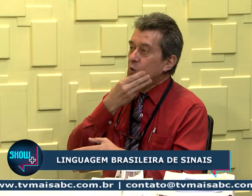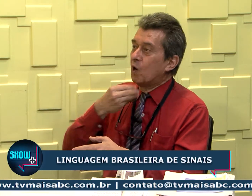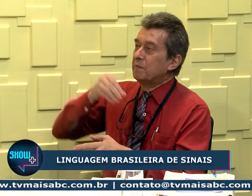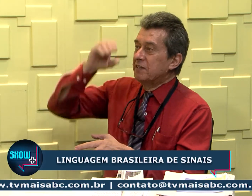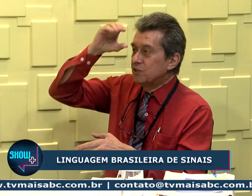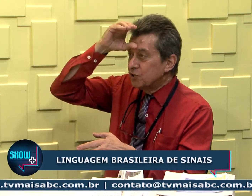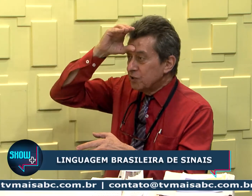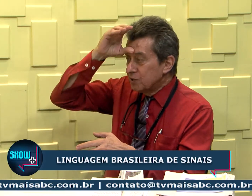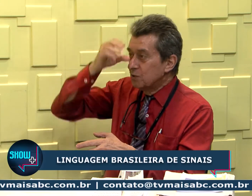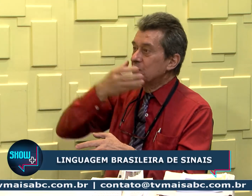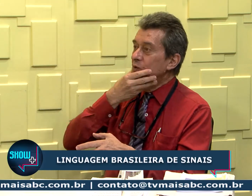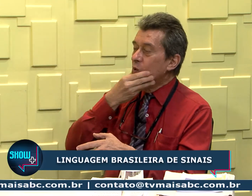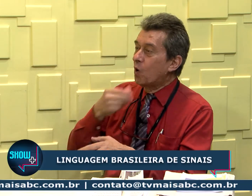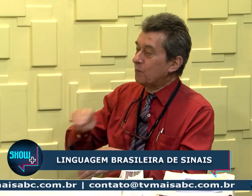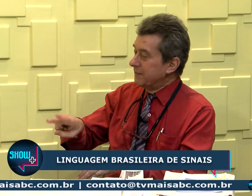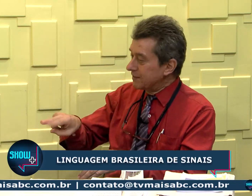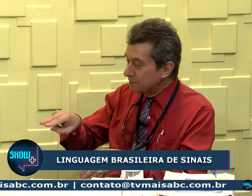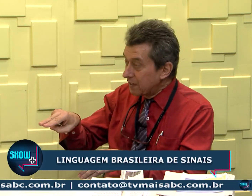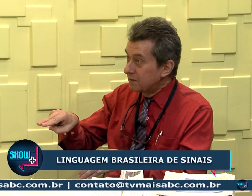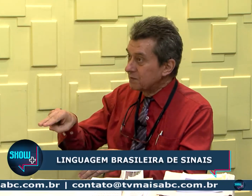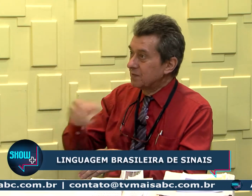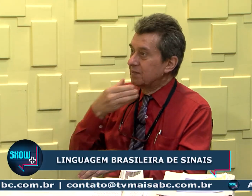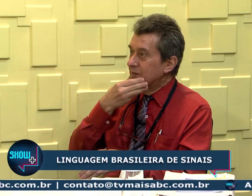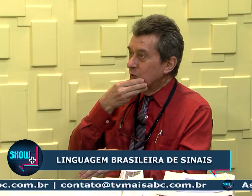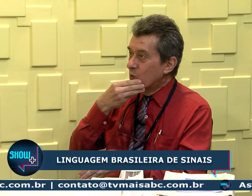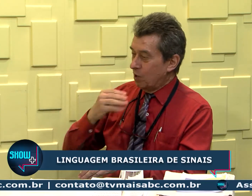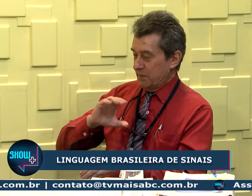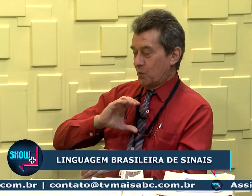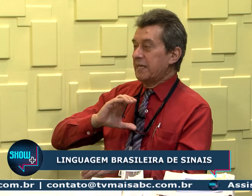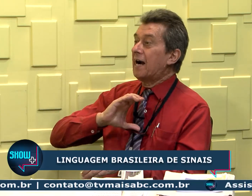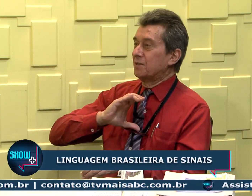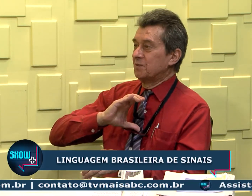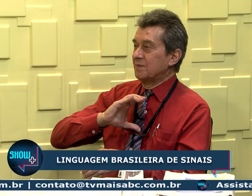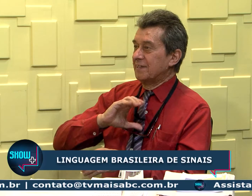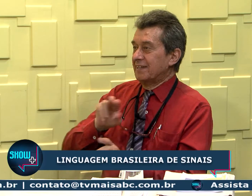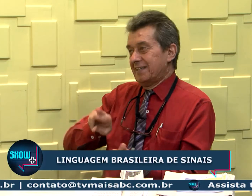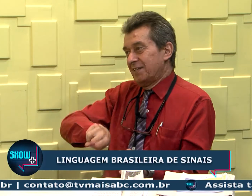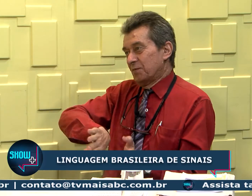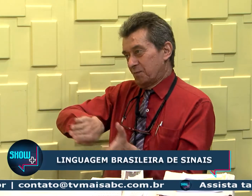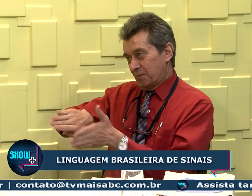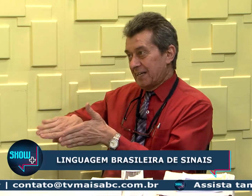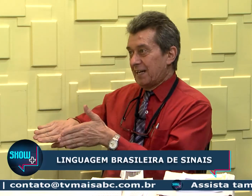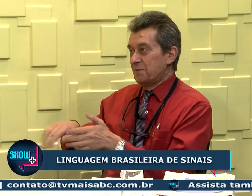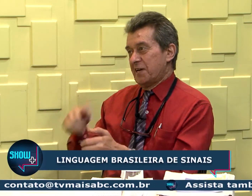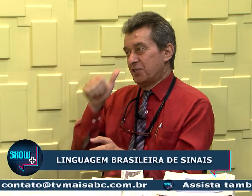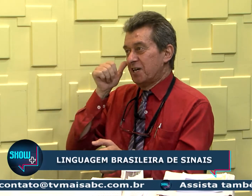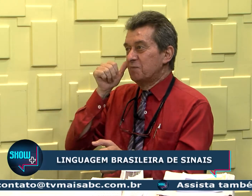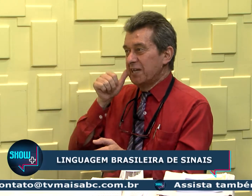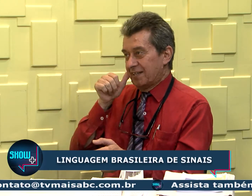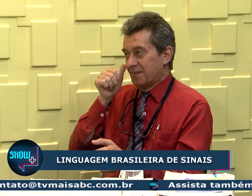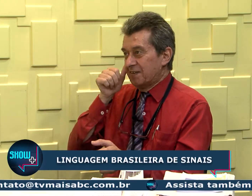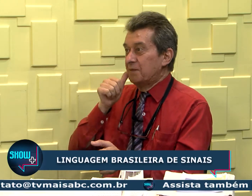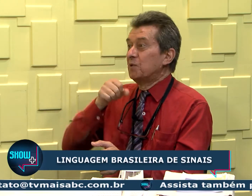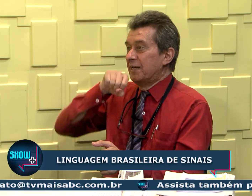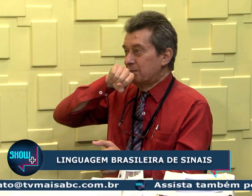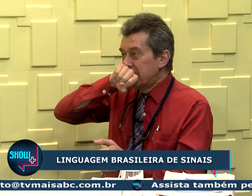homem tio o homem irmão um homem cunhado e paralelamente à mulher a mulher mãe